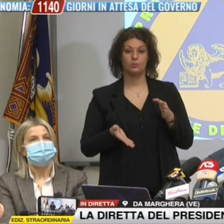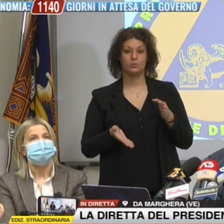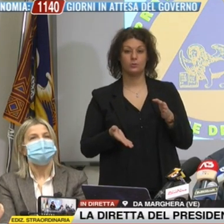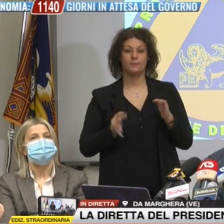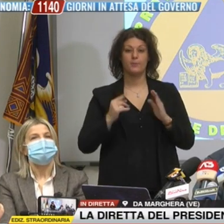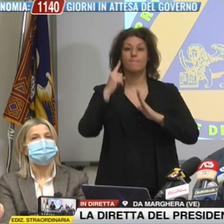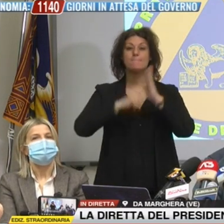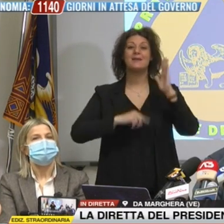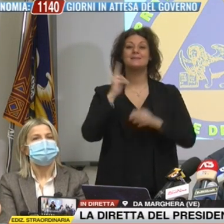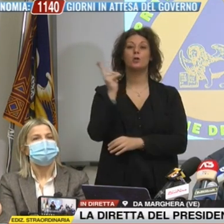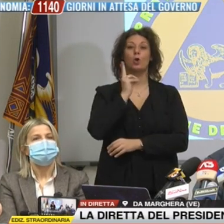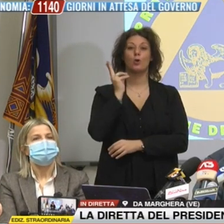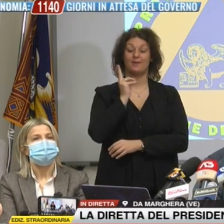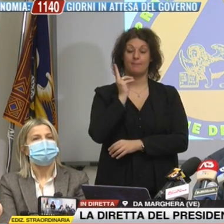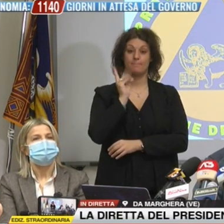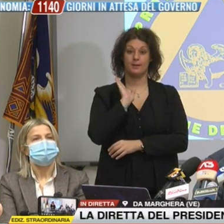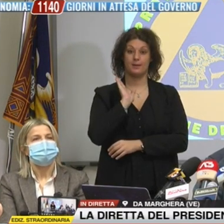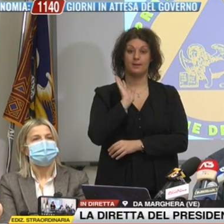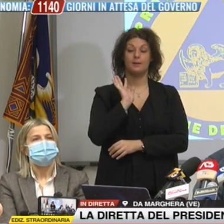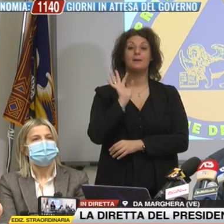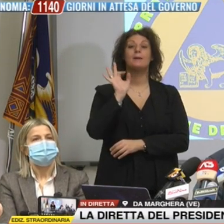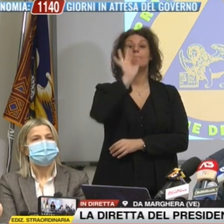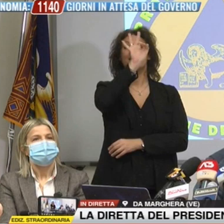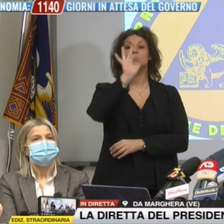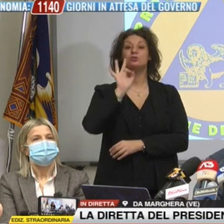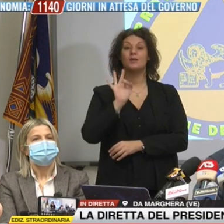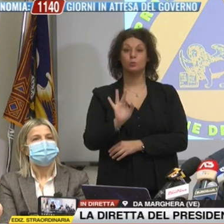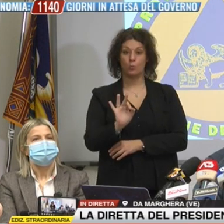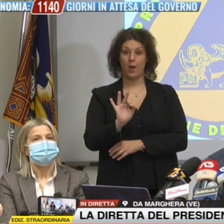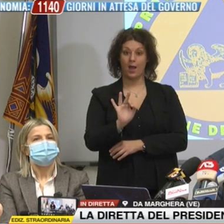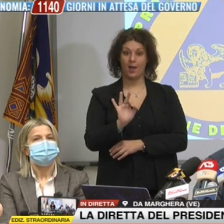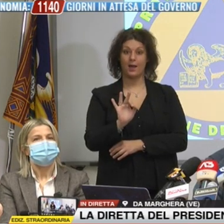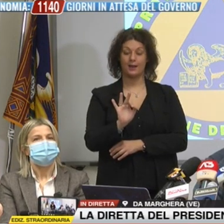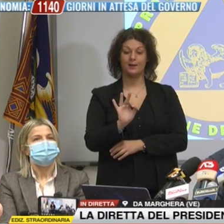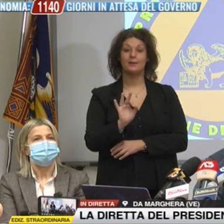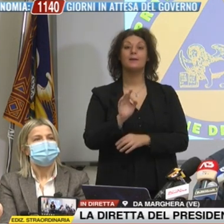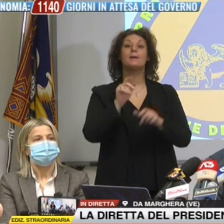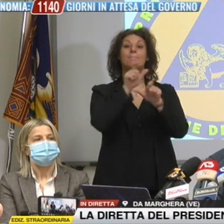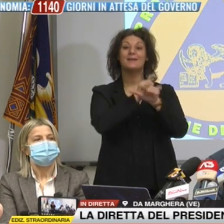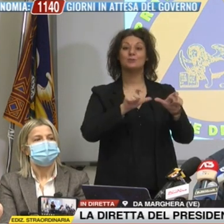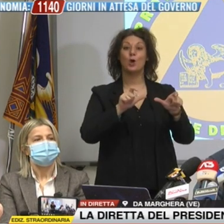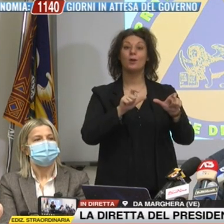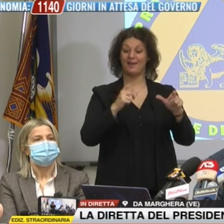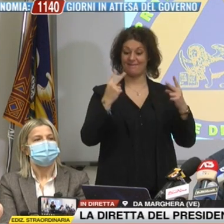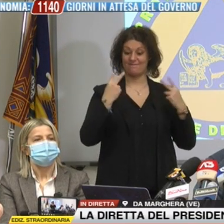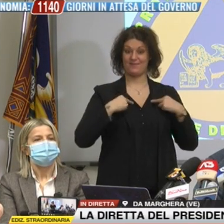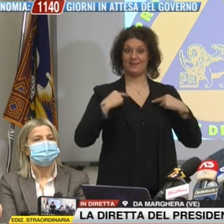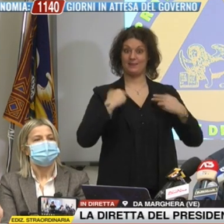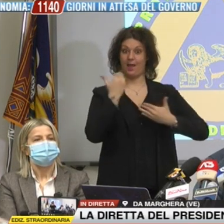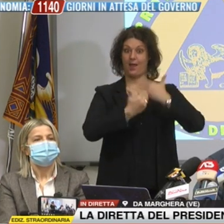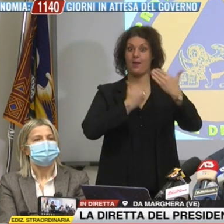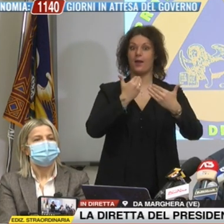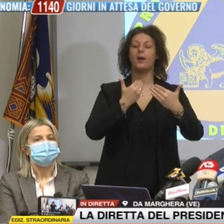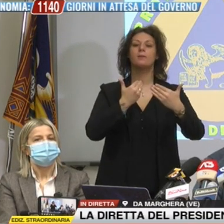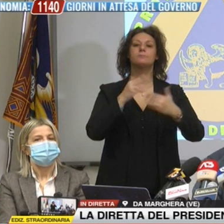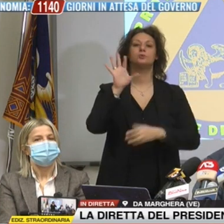nel mese di novembre, la percentuale di pazienti che sopravvive è di poco superiore al 50%. Questo